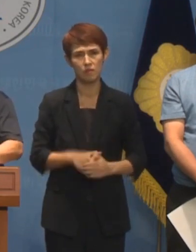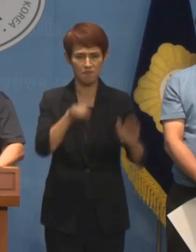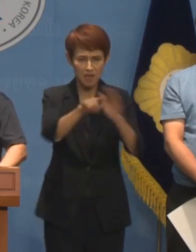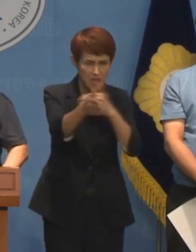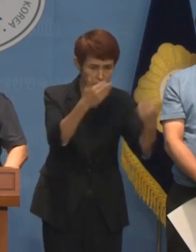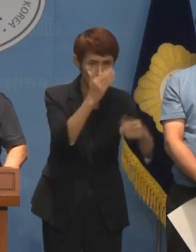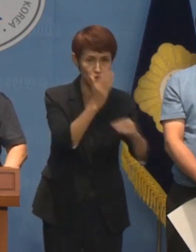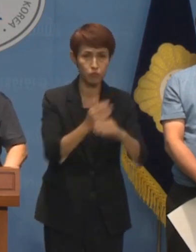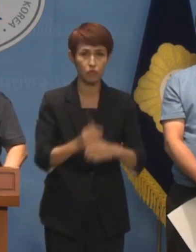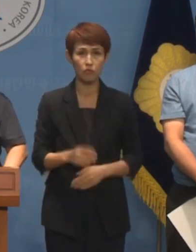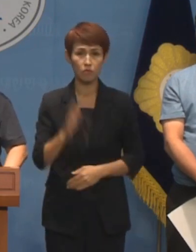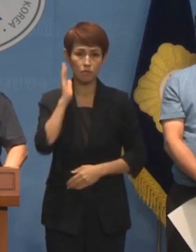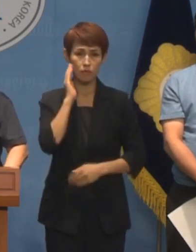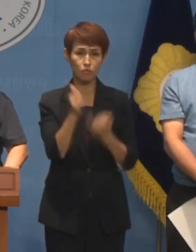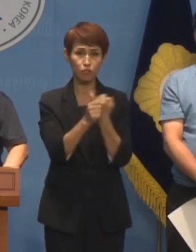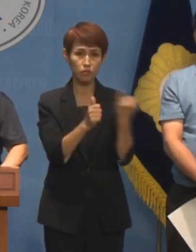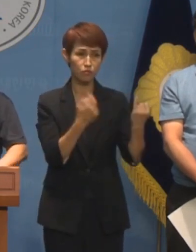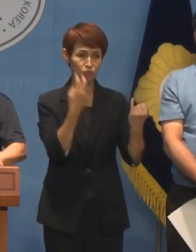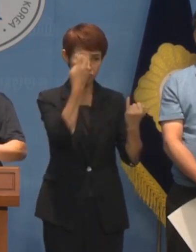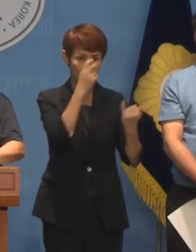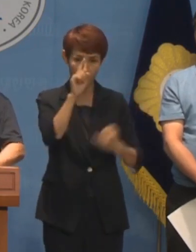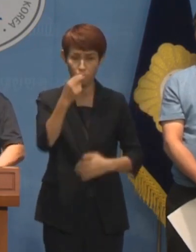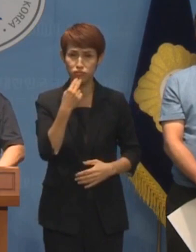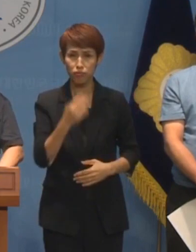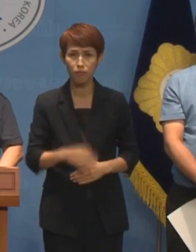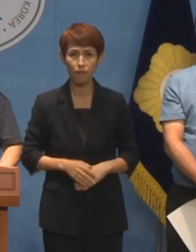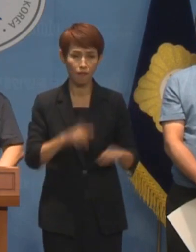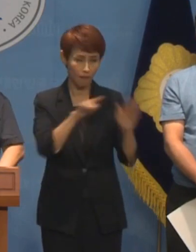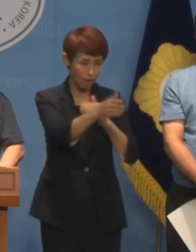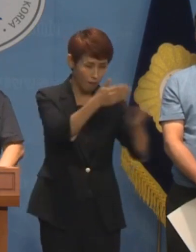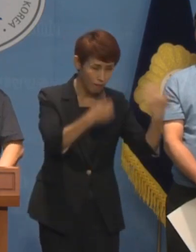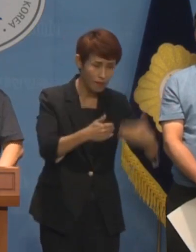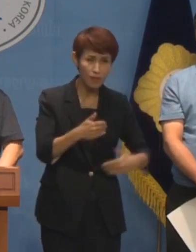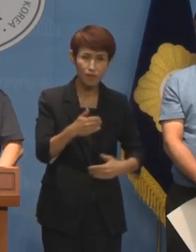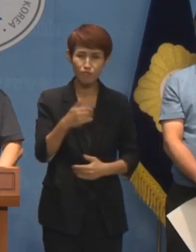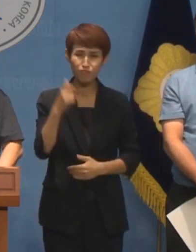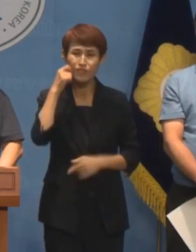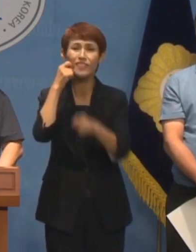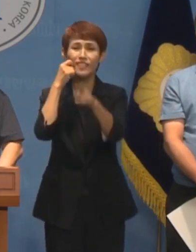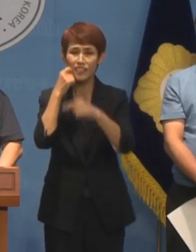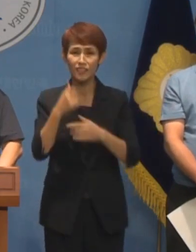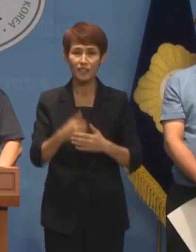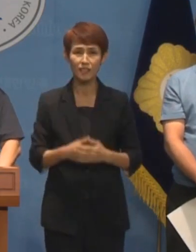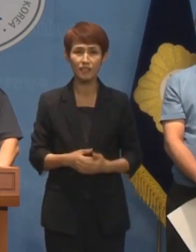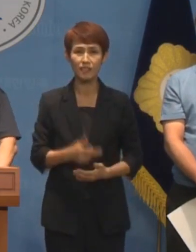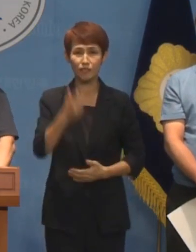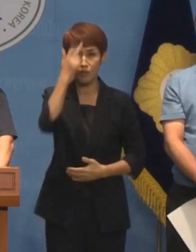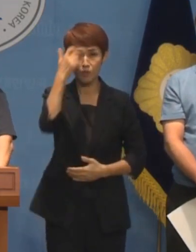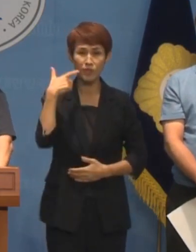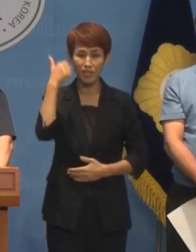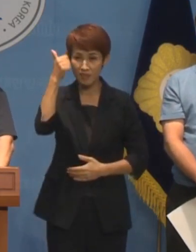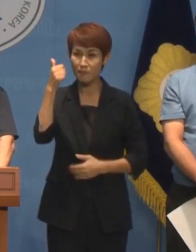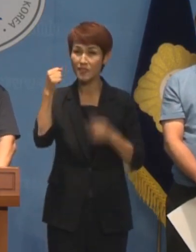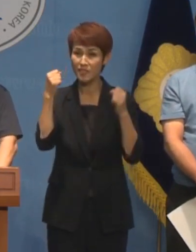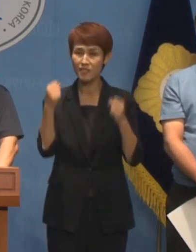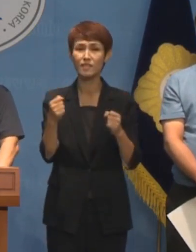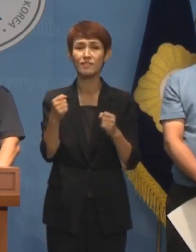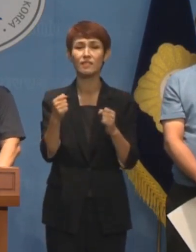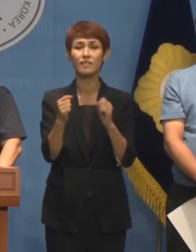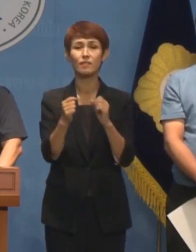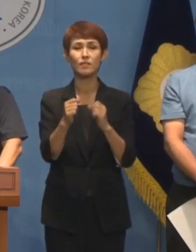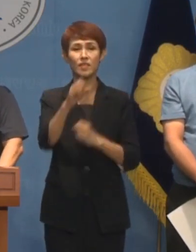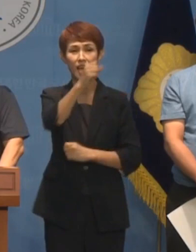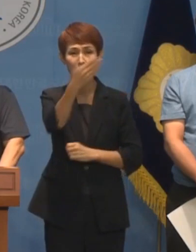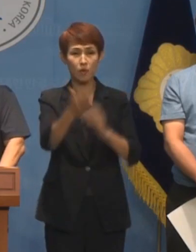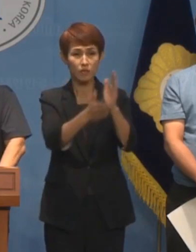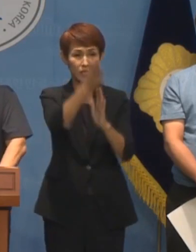범죄는 하나도 수사도 안 하면서 압색도 하나도 못하면서 지금 최재형 목사님과 여기 계신 양평 야당에서 시민들만 괴롭히는